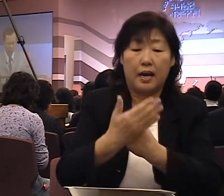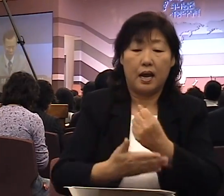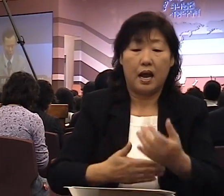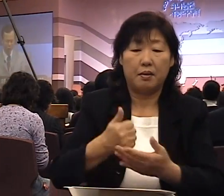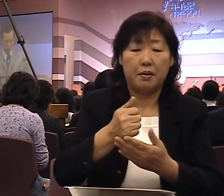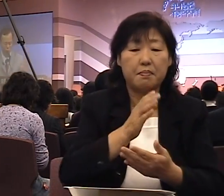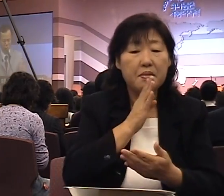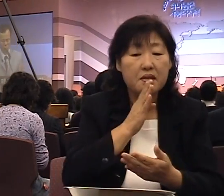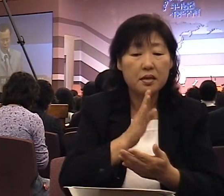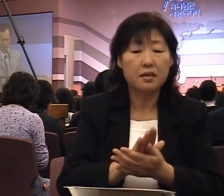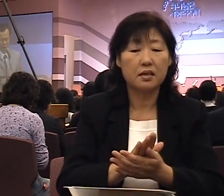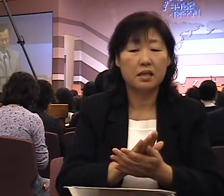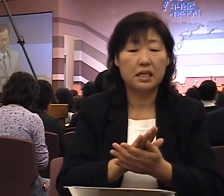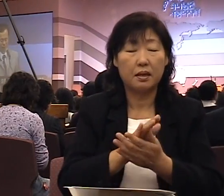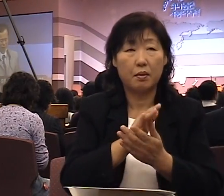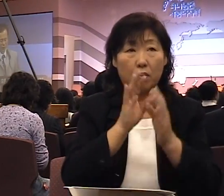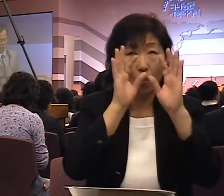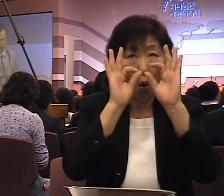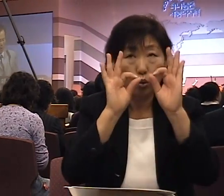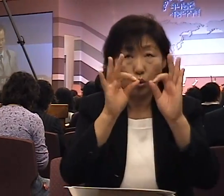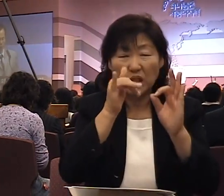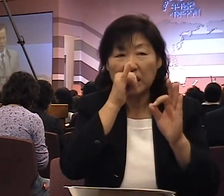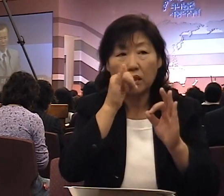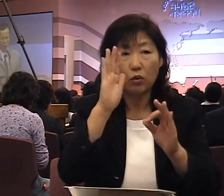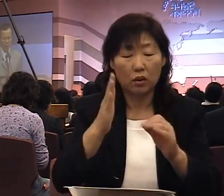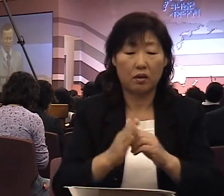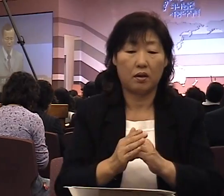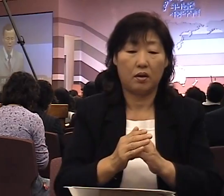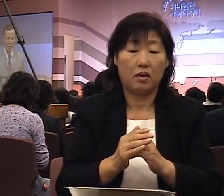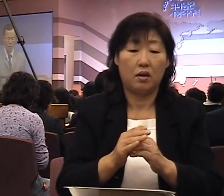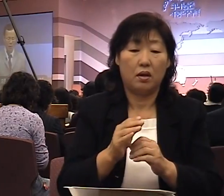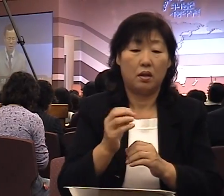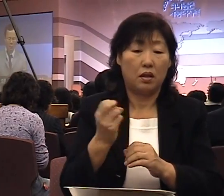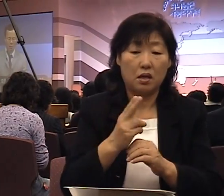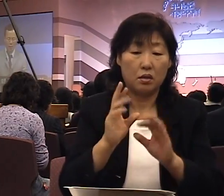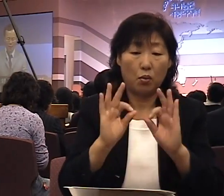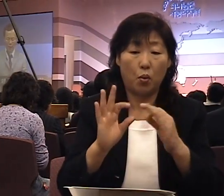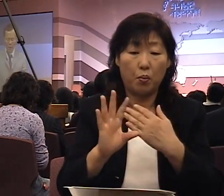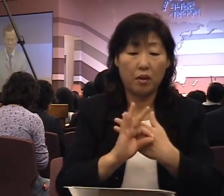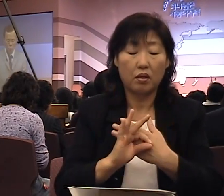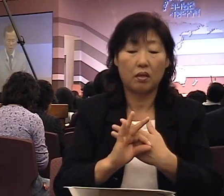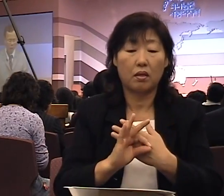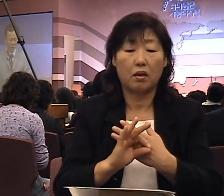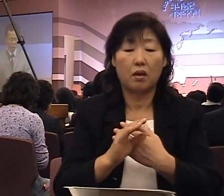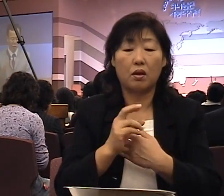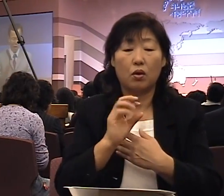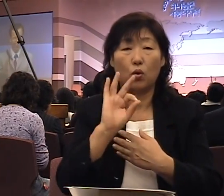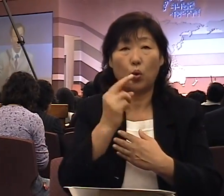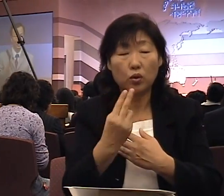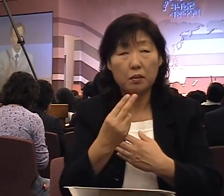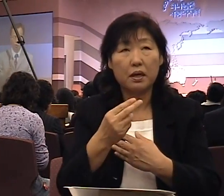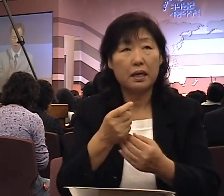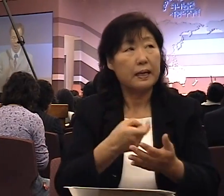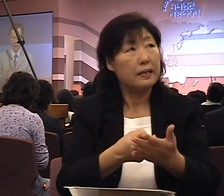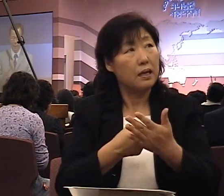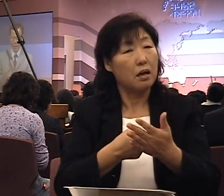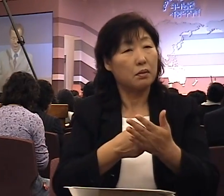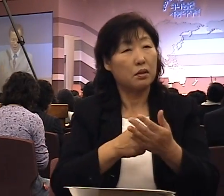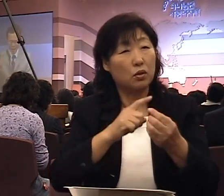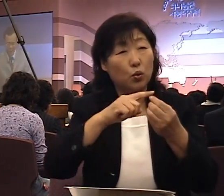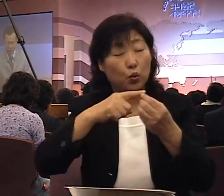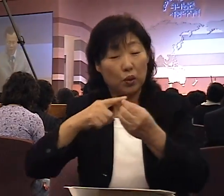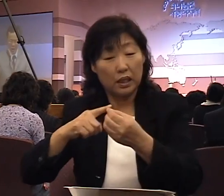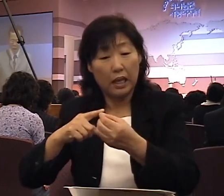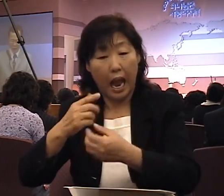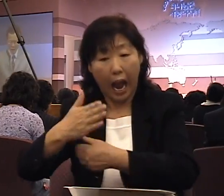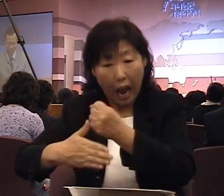우리가 반드시 볼 수 있어요. 오늘 말씀 다시 볼까요? 여기 말씀을 보니까 요셉이 이 짧은 이 구절에